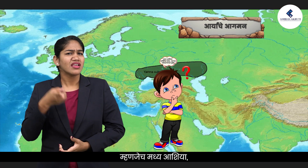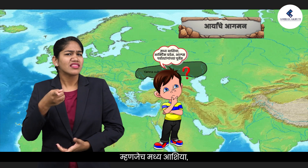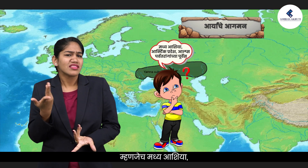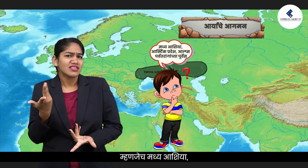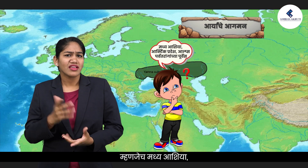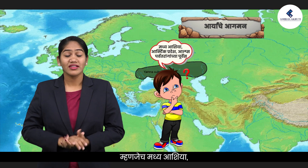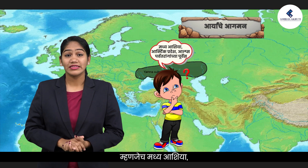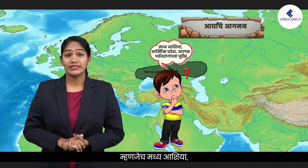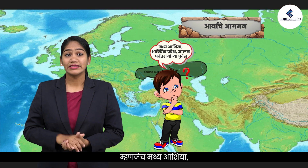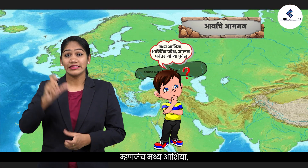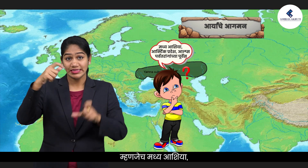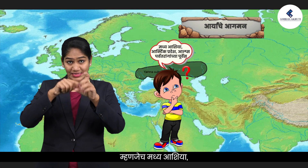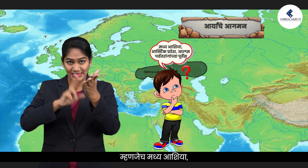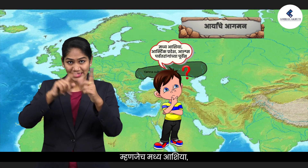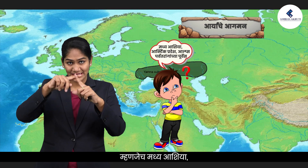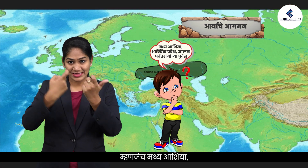म्हणजेच मध्य आशिया,